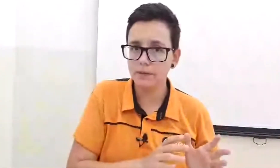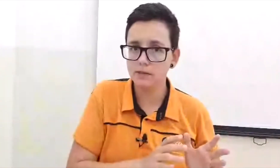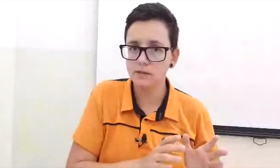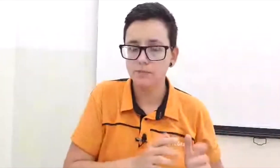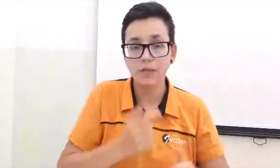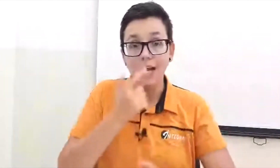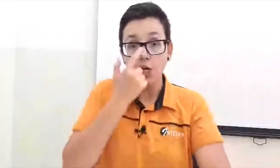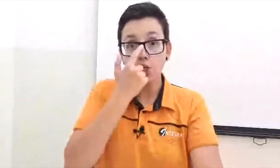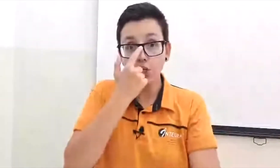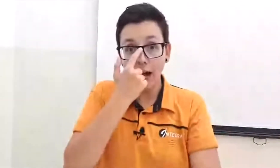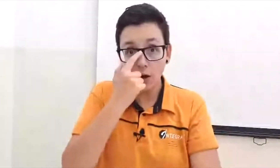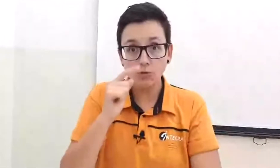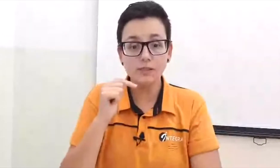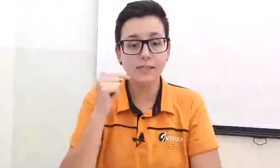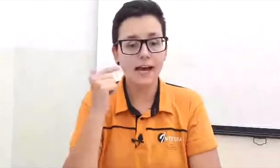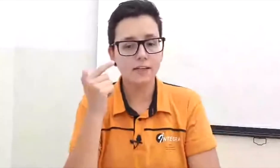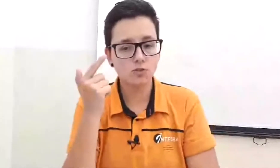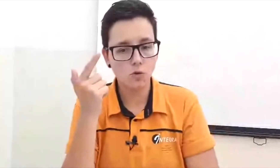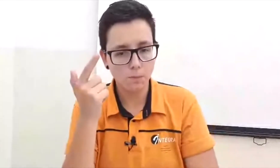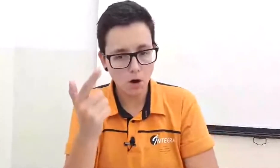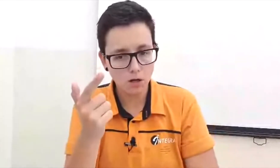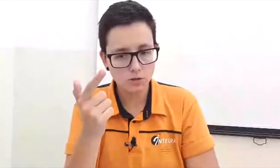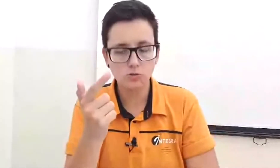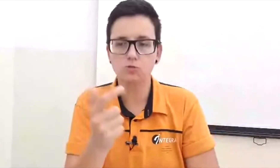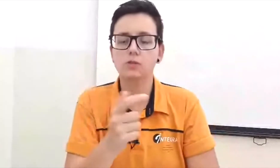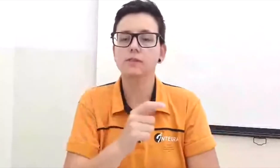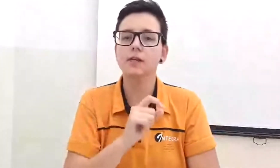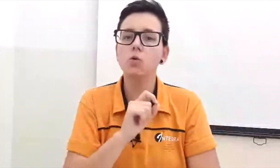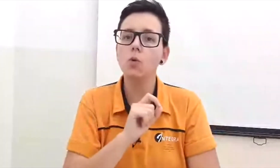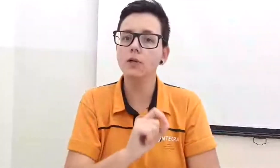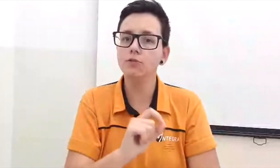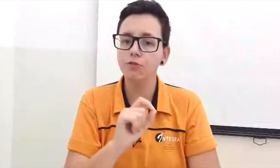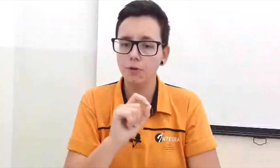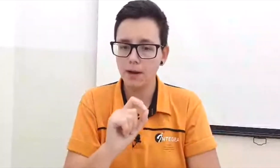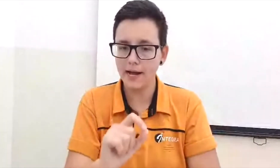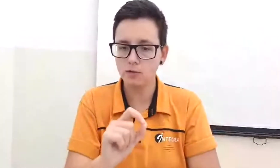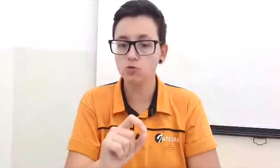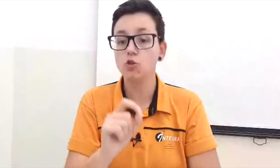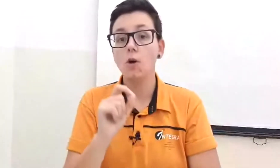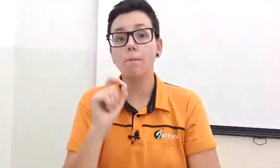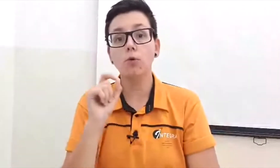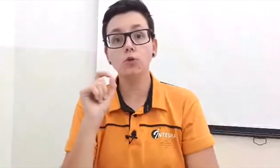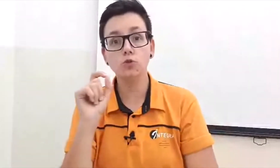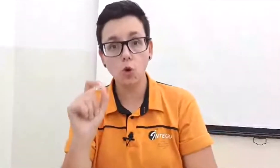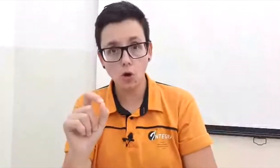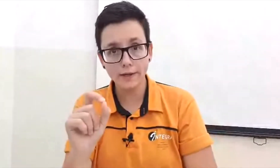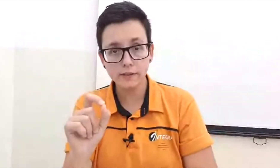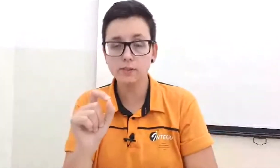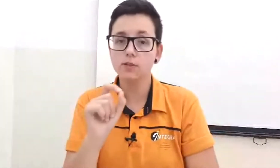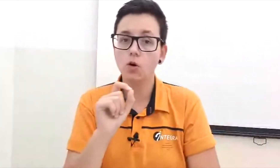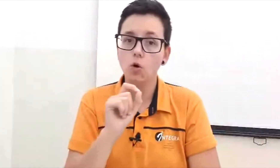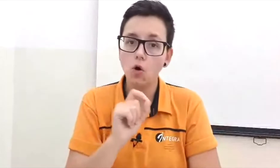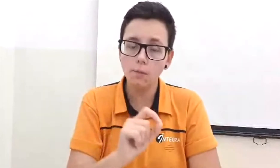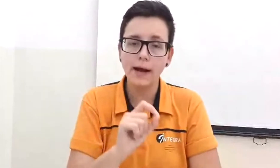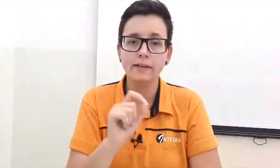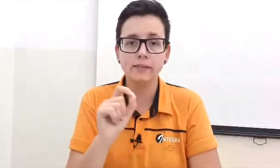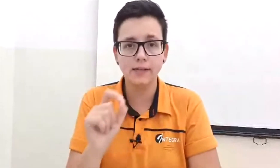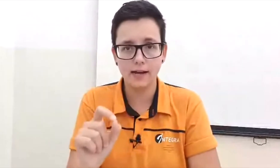simples. Já os sinais compostos são quando formados por dois ou mais